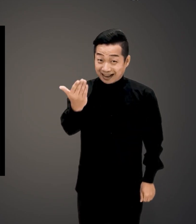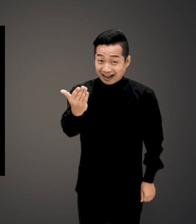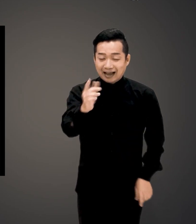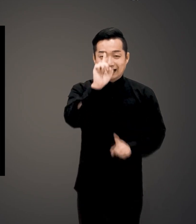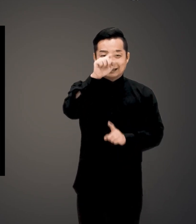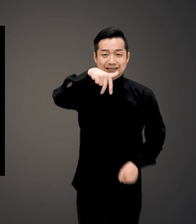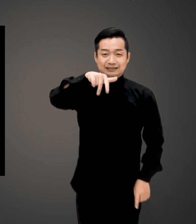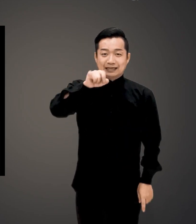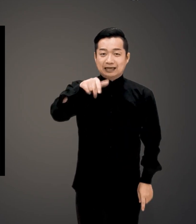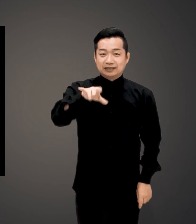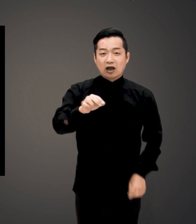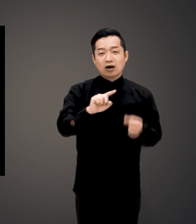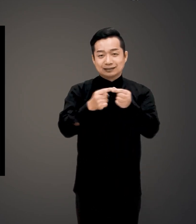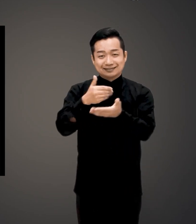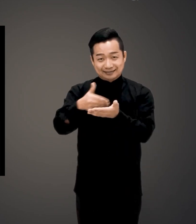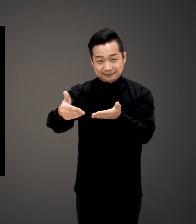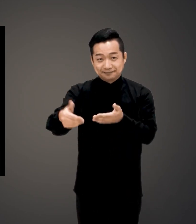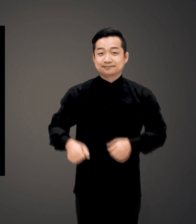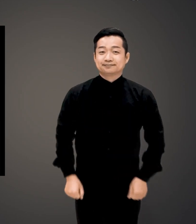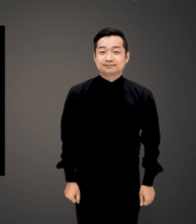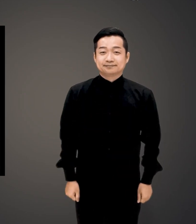그렇지. 이재경 글 그림.